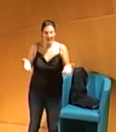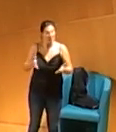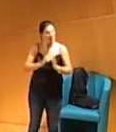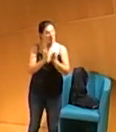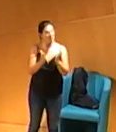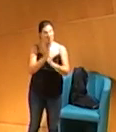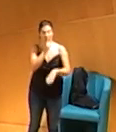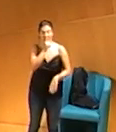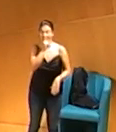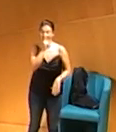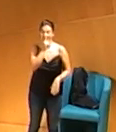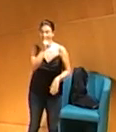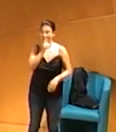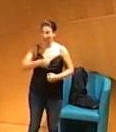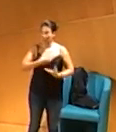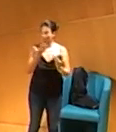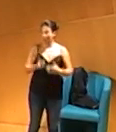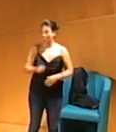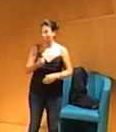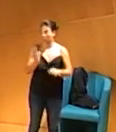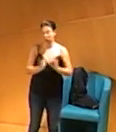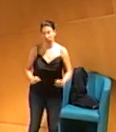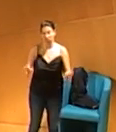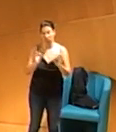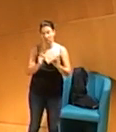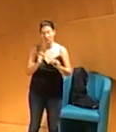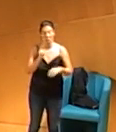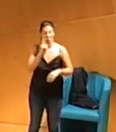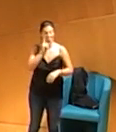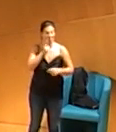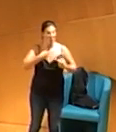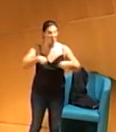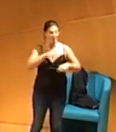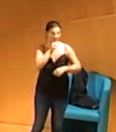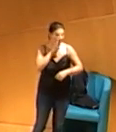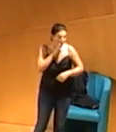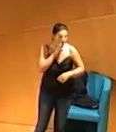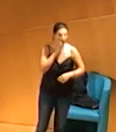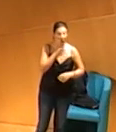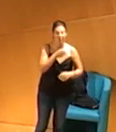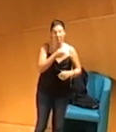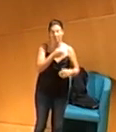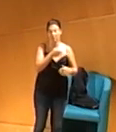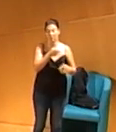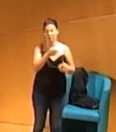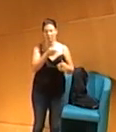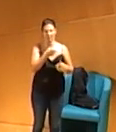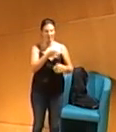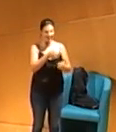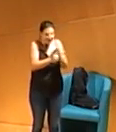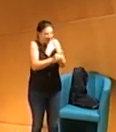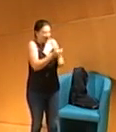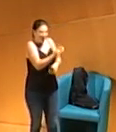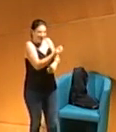prennent pas la parole dans le livre parce que on est des parents du livre. On est des parents qui ont des enfants adultes